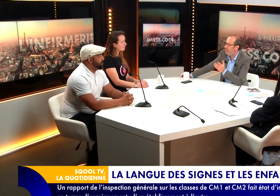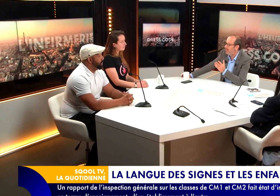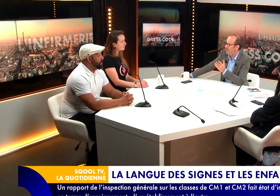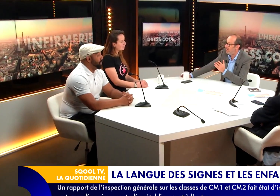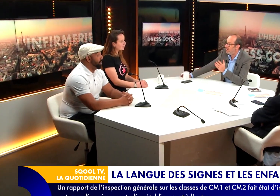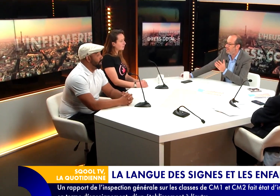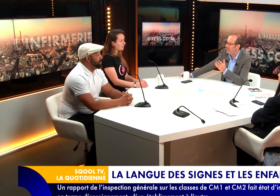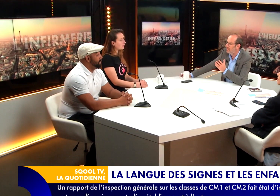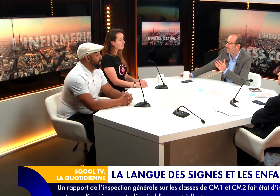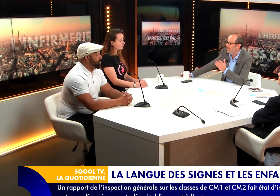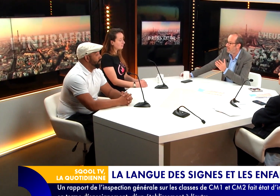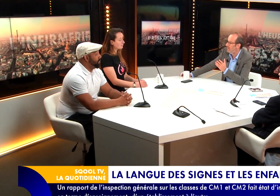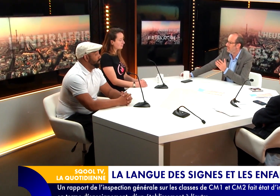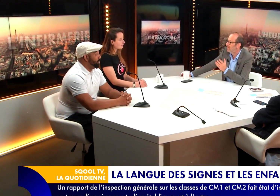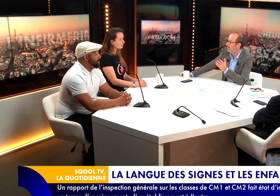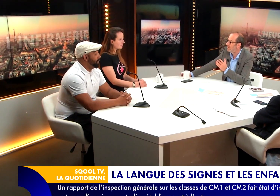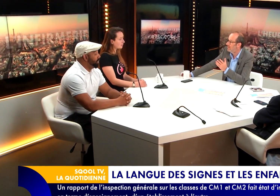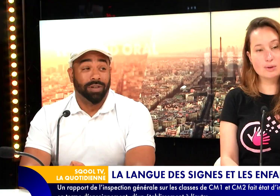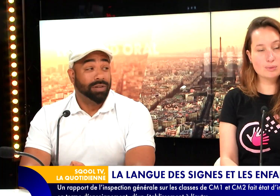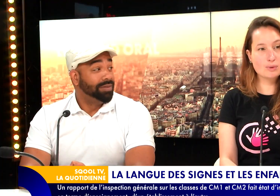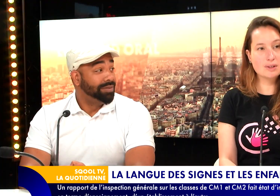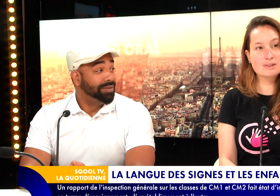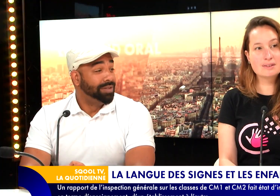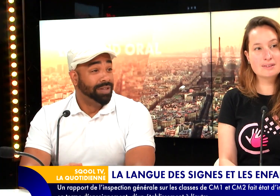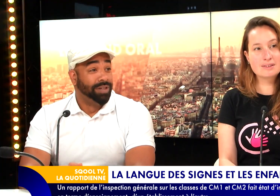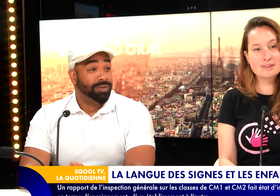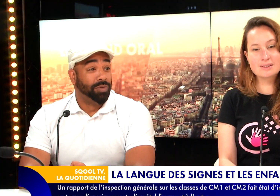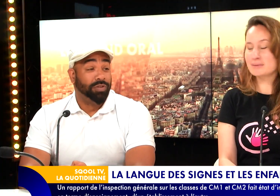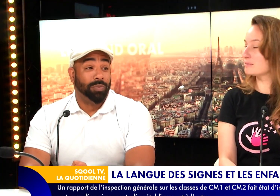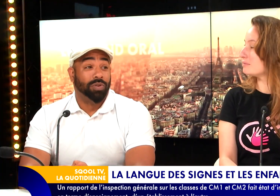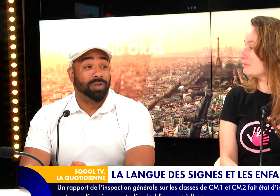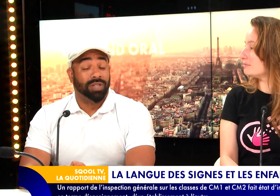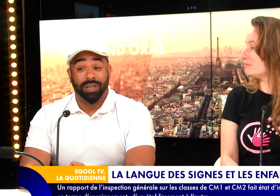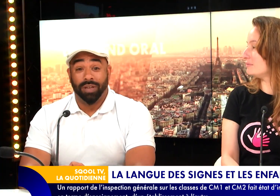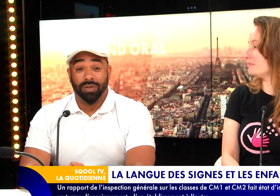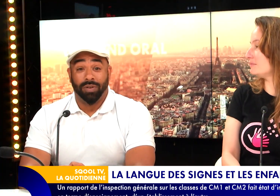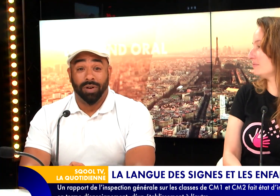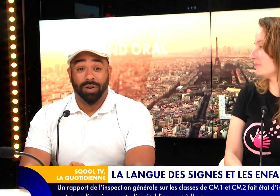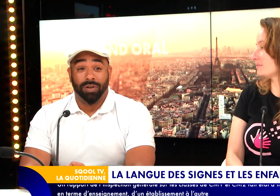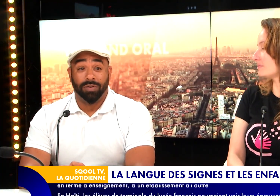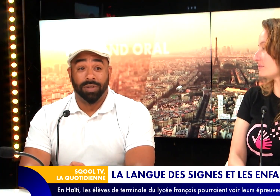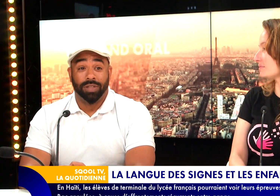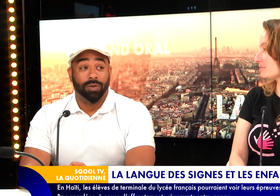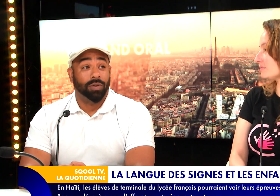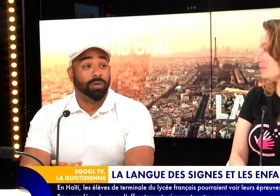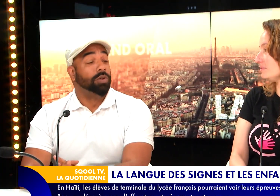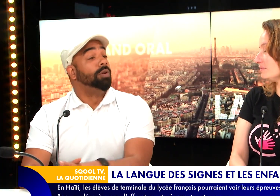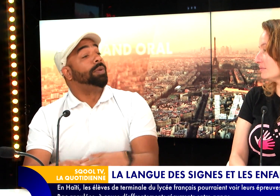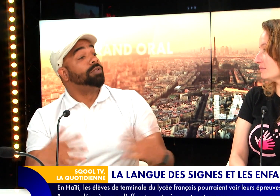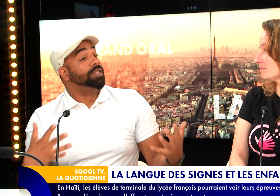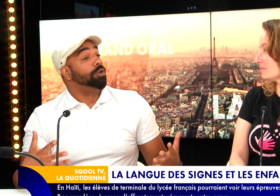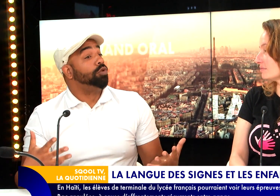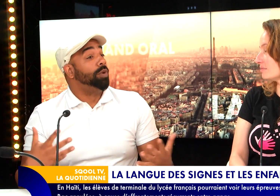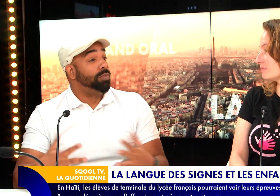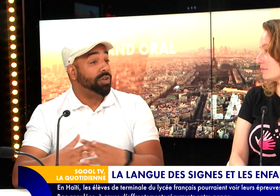faible. Exactement. Oui, c'est malheureusement, oui. Donc ça fait plusieurs années que les personnes essaient de se battre pour avoir